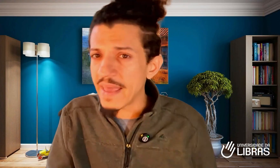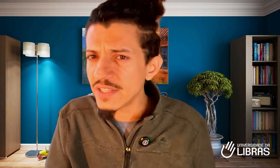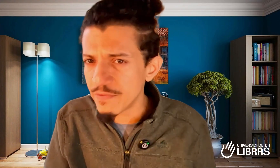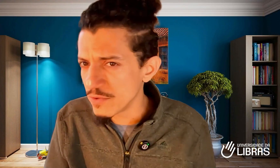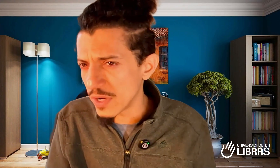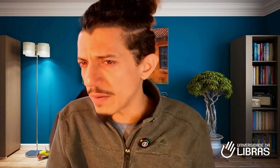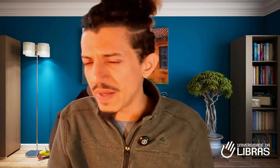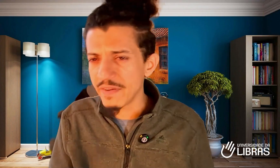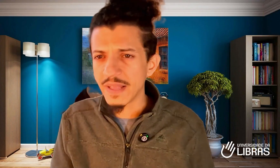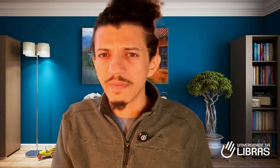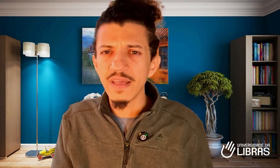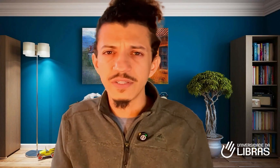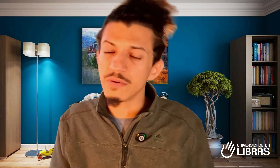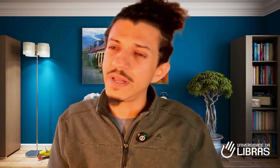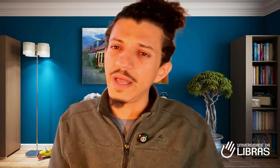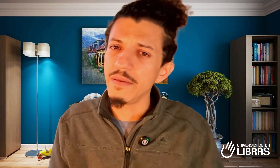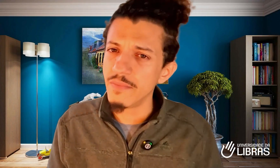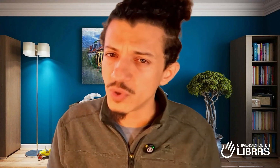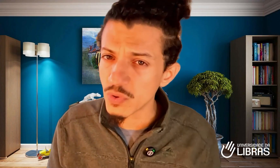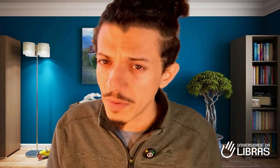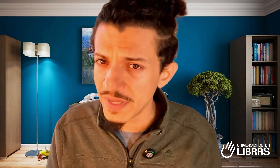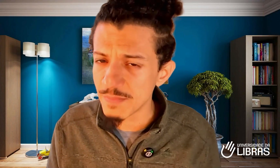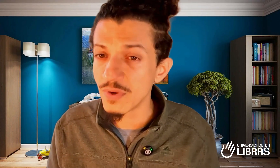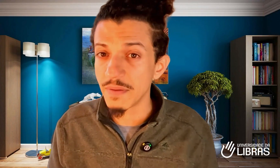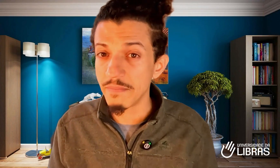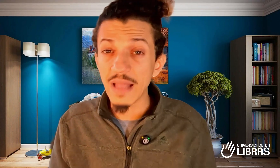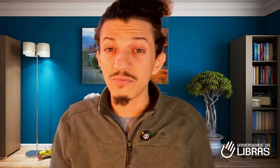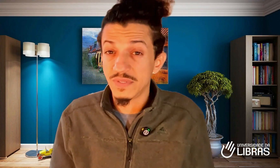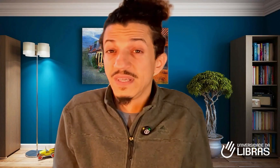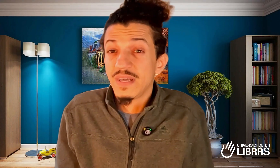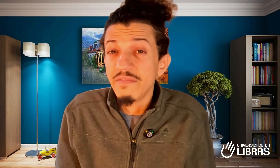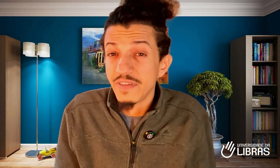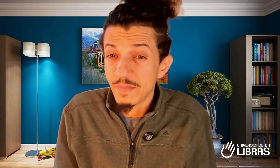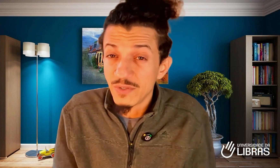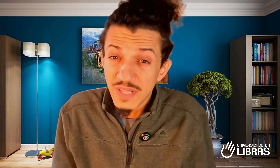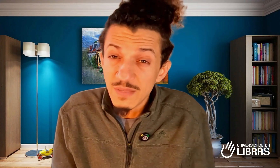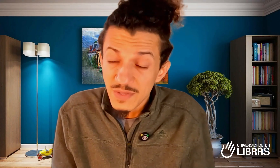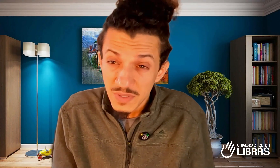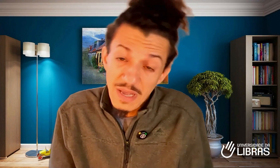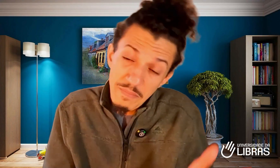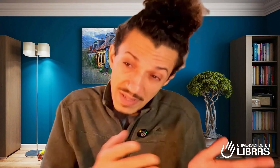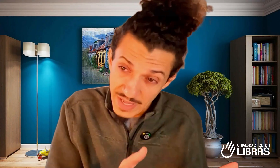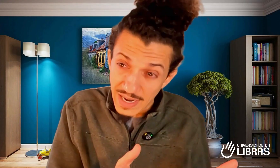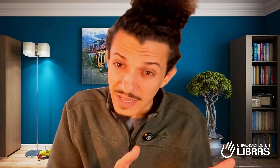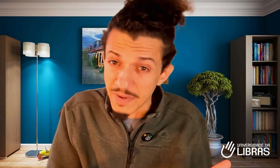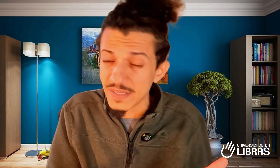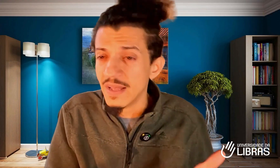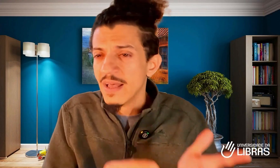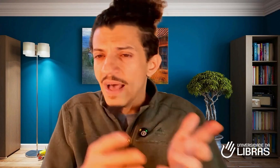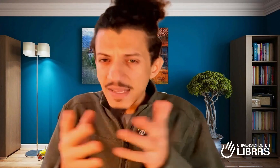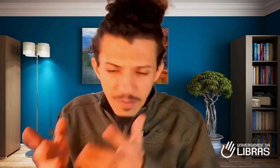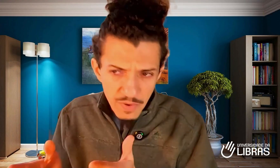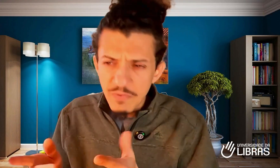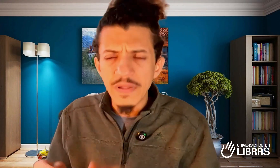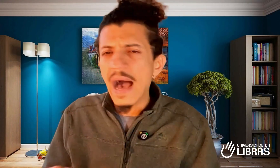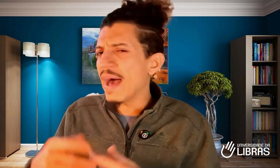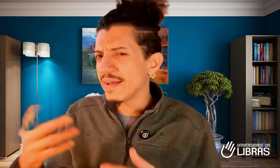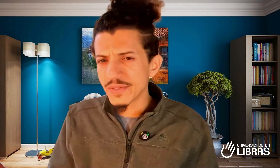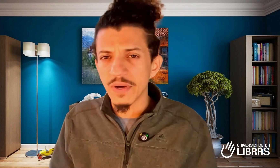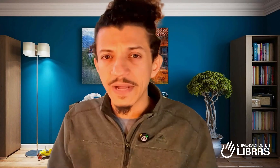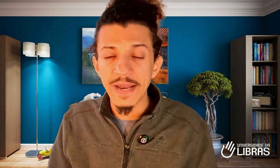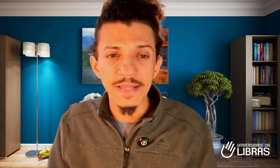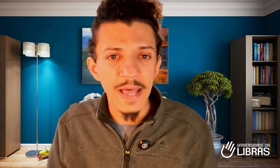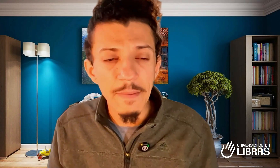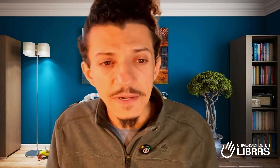minha mente funciona perfeitamente, eu criei, junto com a minha esposa, métodos incríveis para ajudar as pessoas a aprenderem a Libras, a se aprofundarem, a